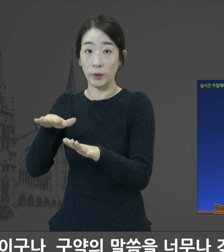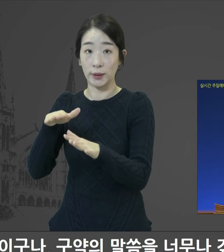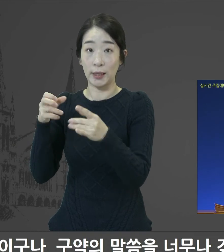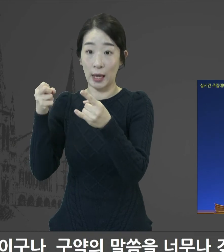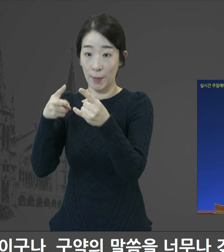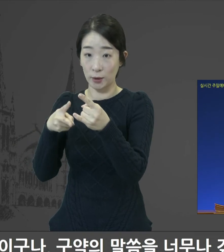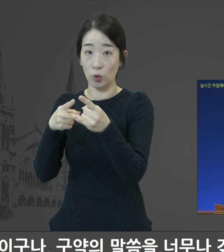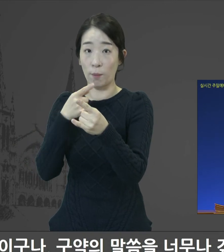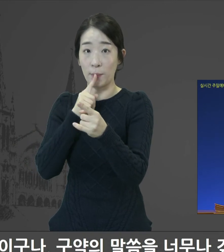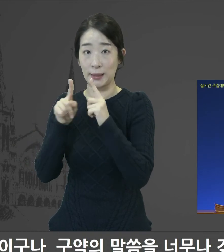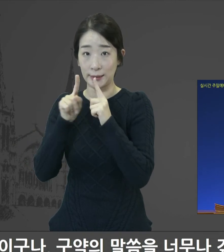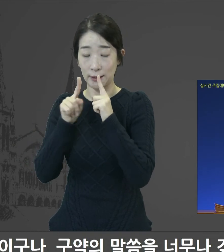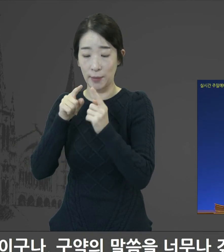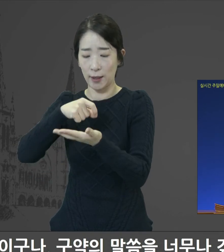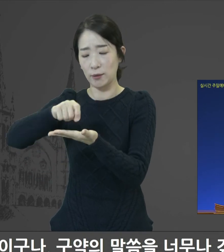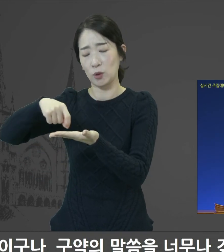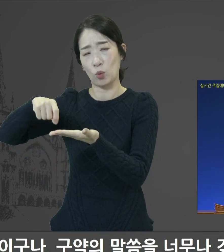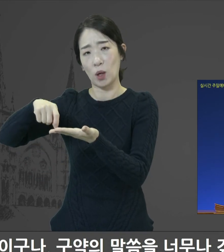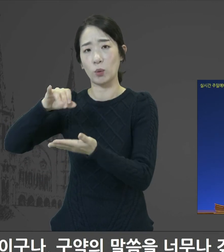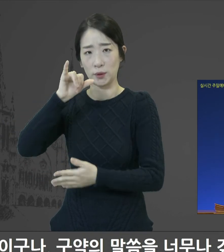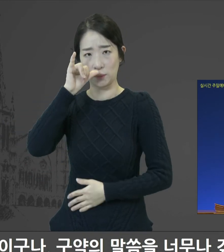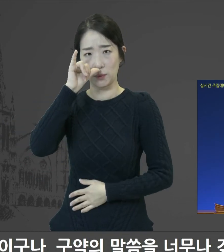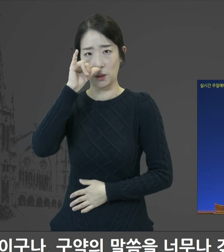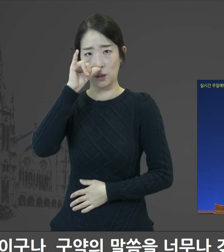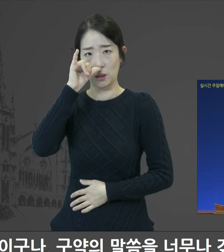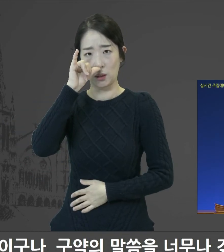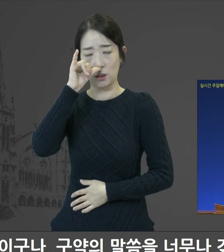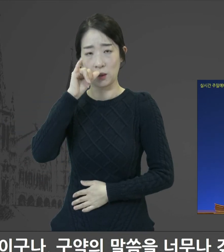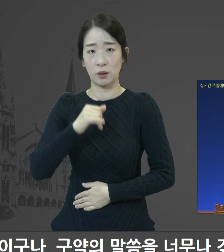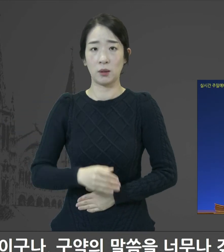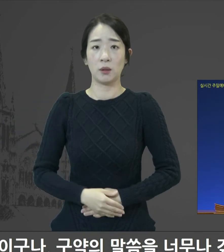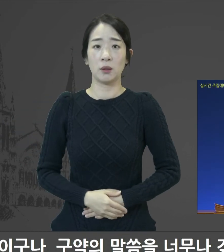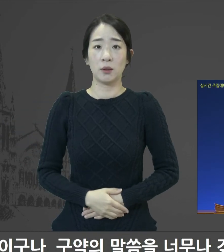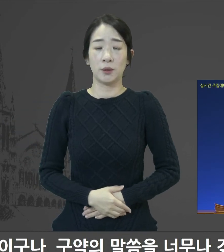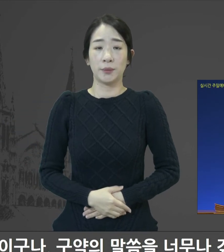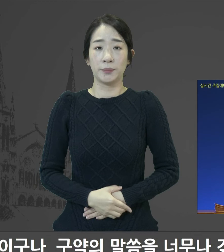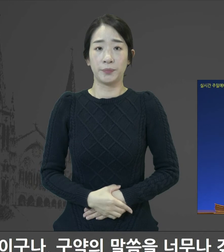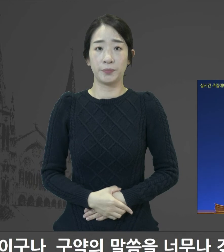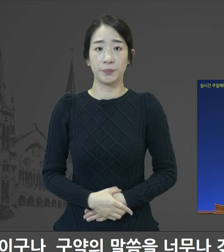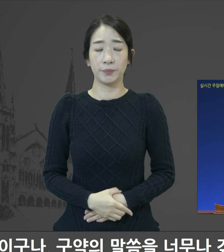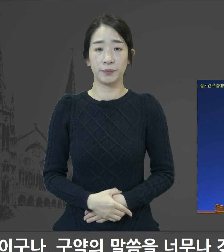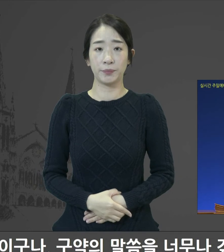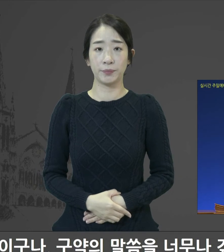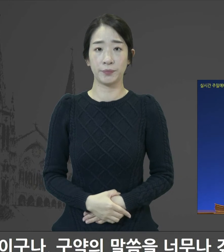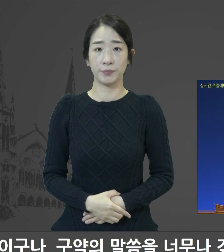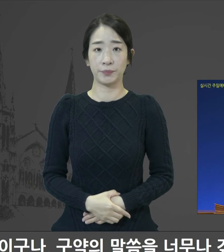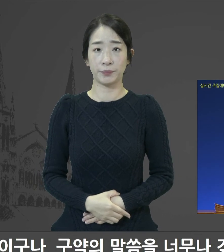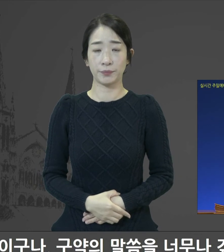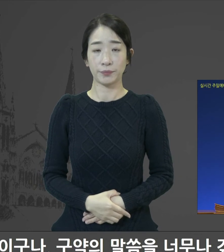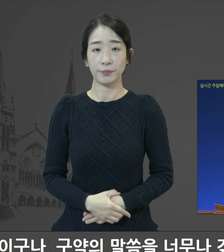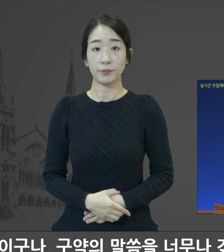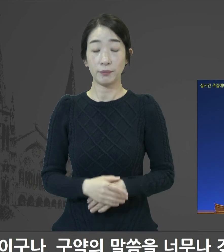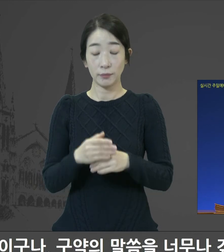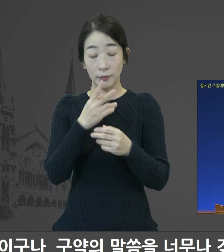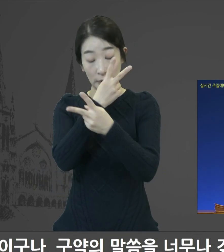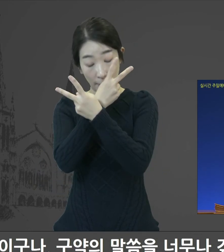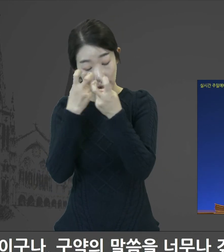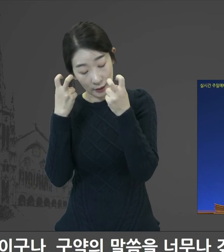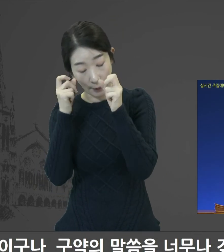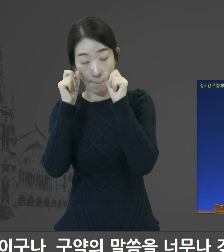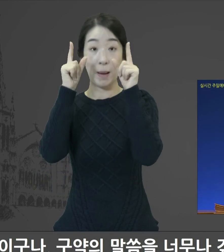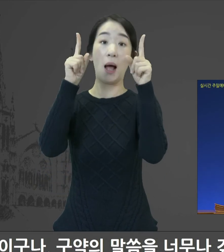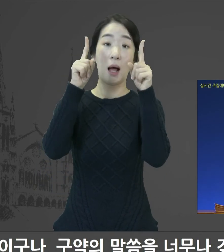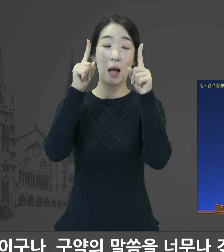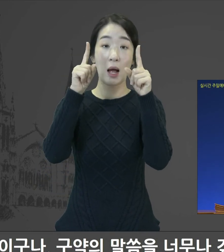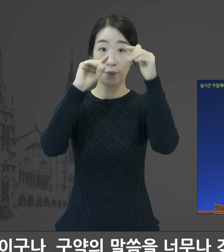영적으로 잠자던 자, 그 자가 이렇게 깨어나는 장면이 꽤 많이 있는데 그 중